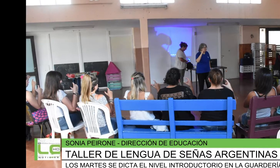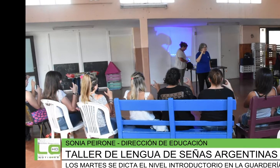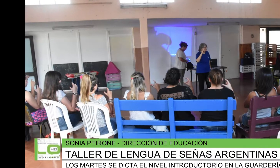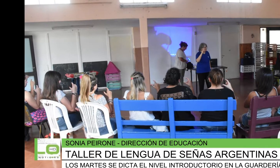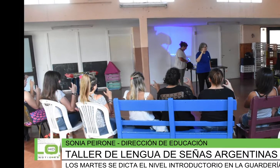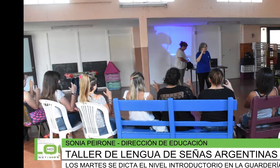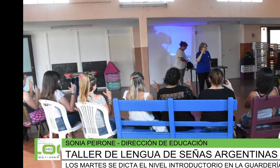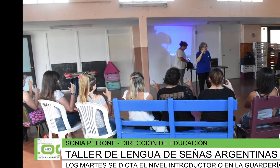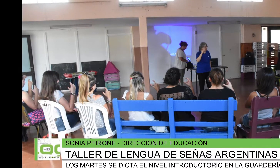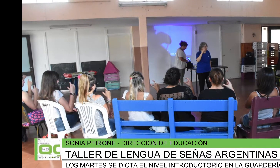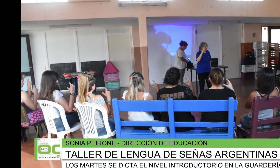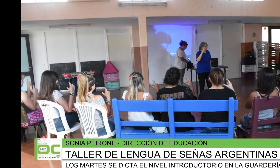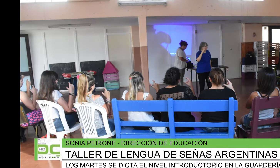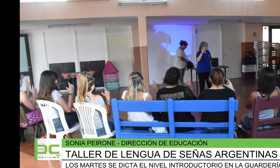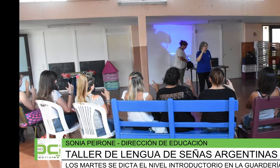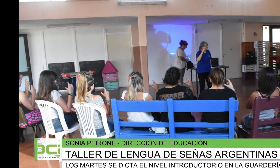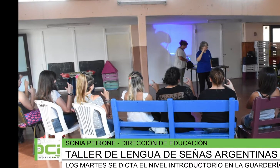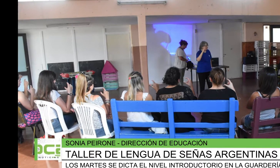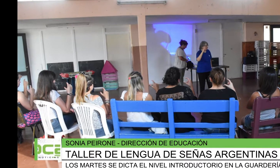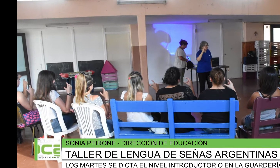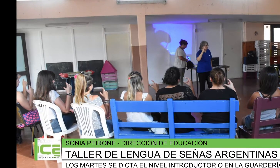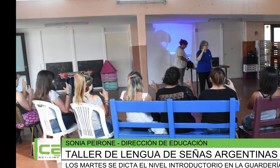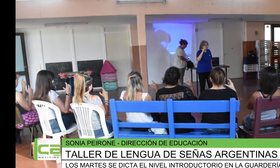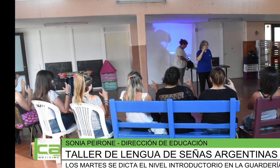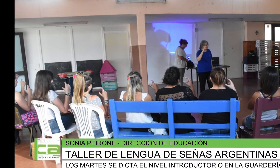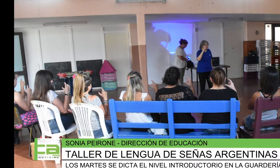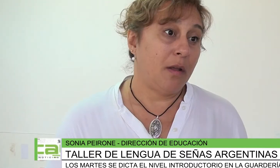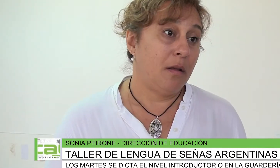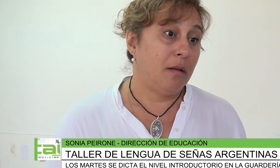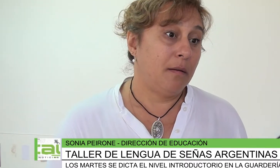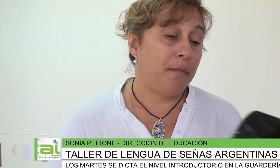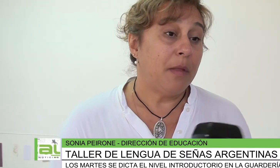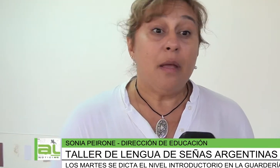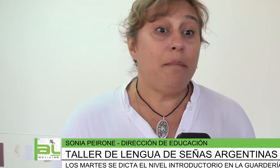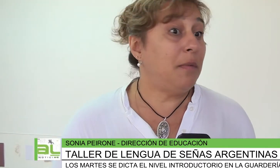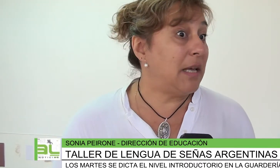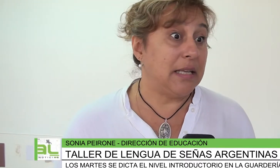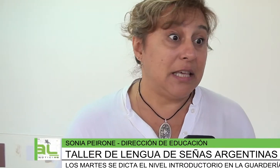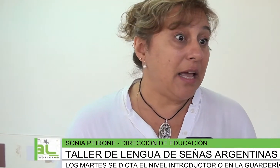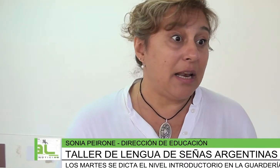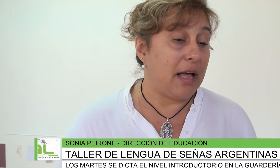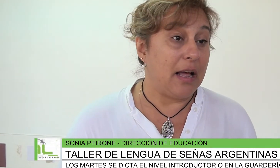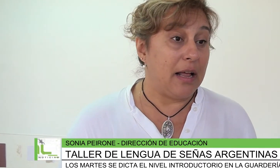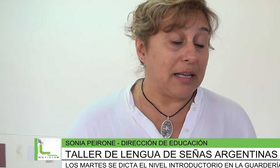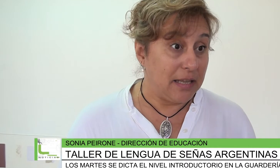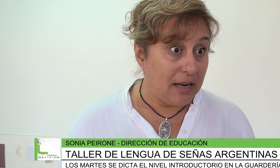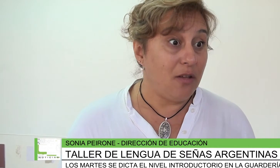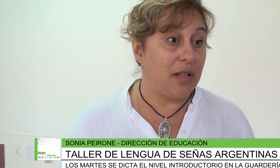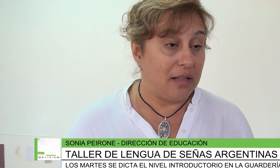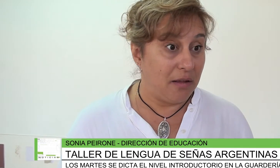Sonia, los que están interesados por la fecha, por los horarios, por el costo, ¿cómo tienen que hacer? Que se lleguen a Casa del Niño, Intendente